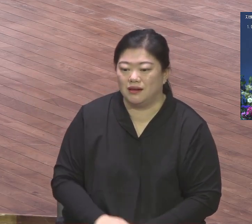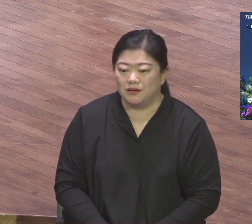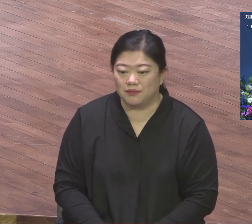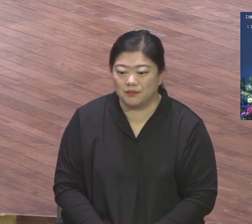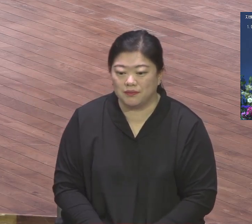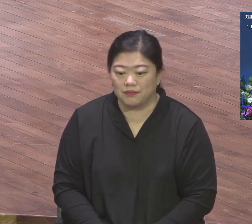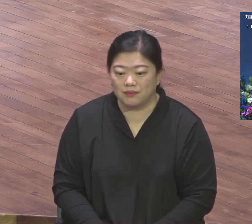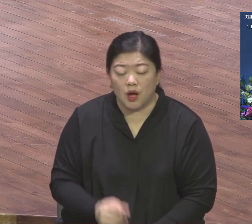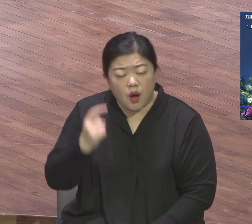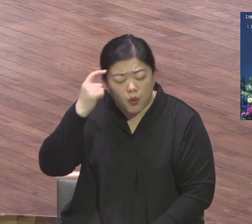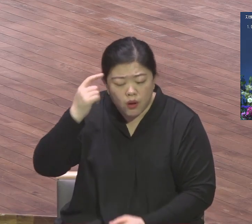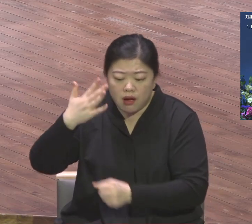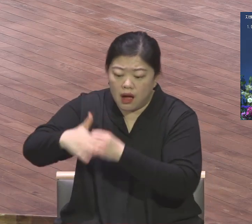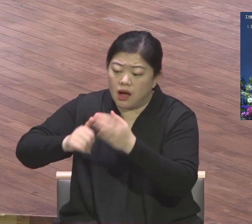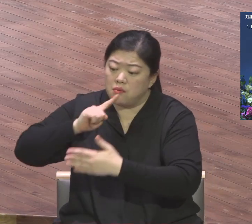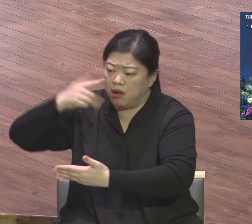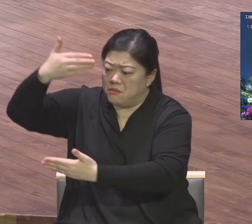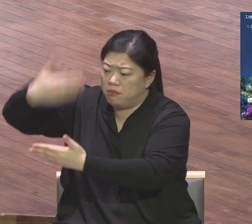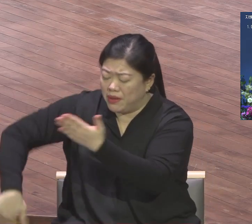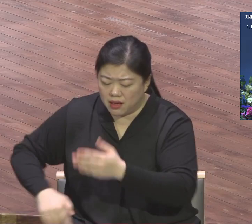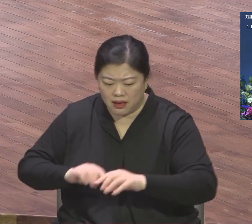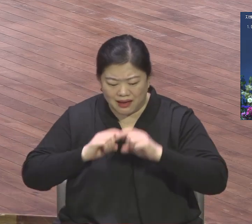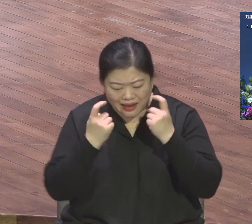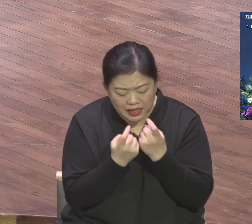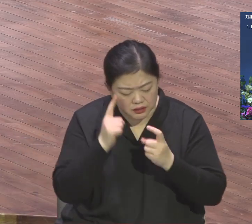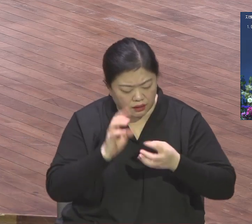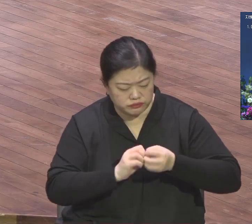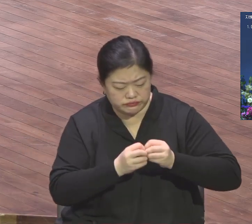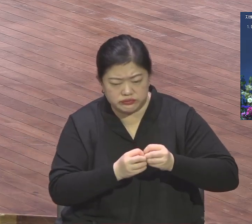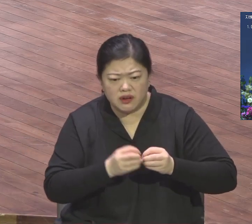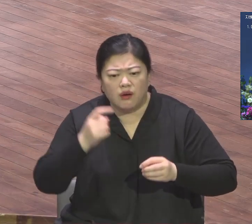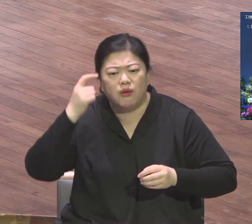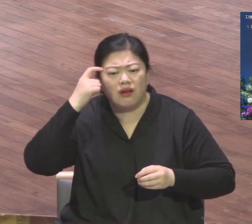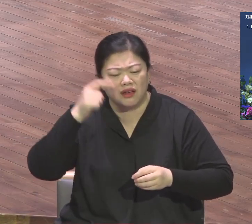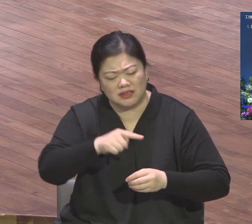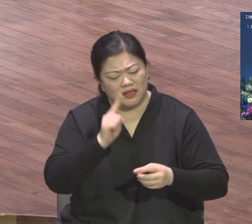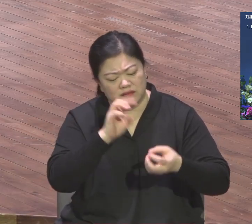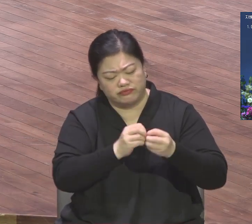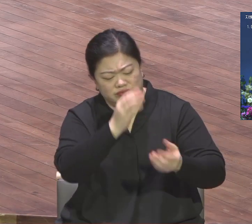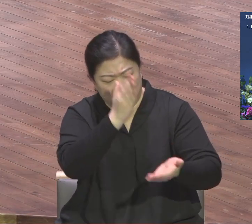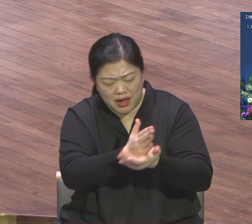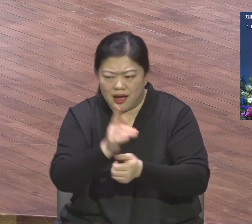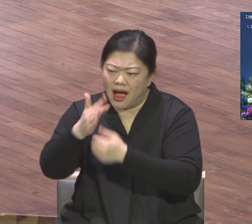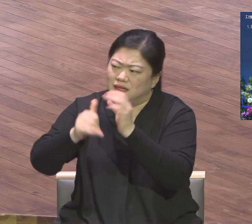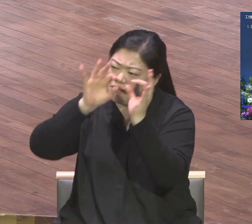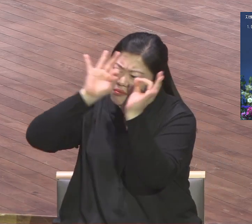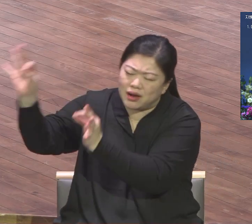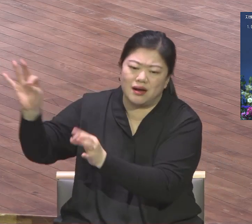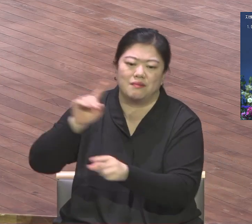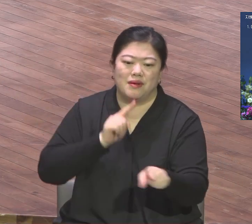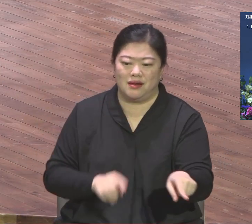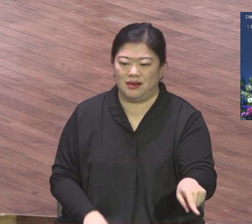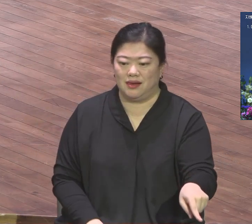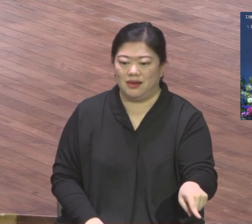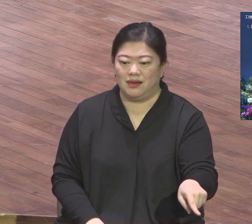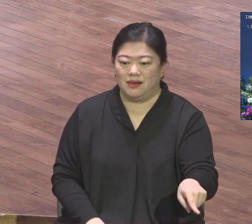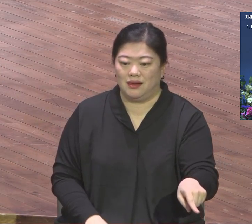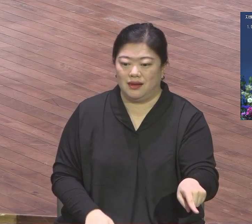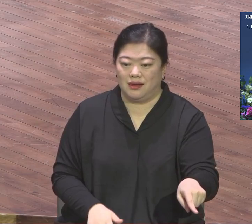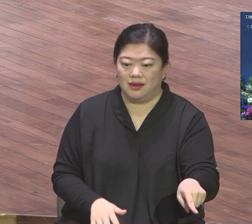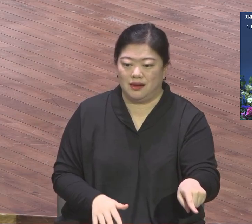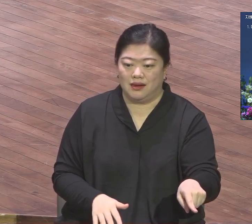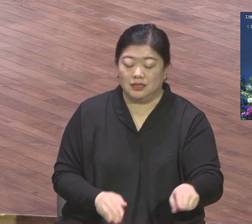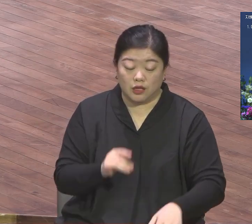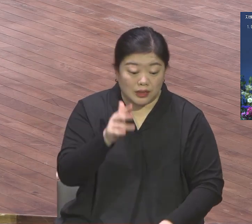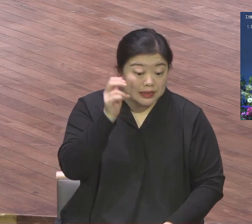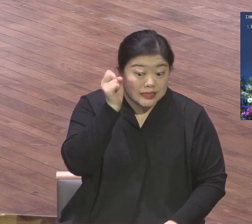하나님의 말씀을 삶 속에 적용했을 때 얻게 되는 영적 교훈이 있다. 잠언 전체에서 이것을 지혜라고